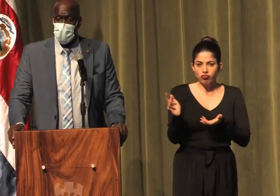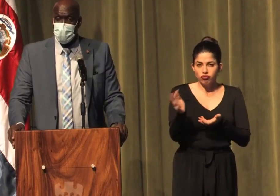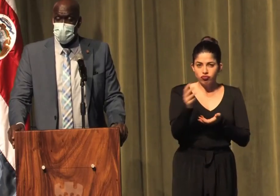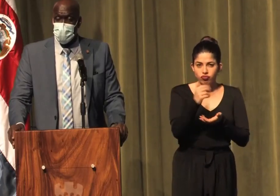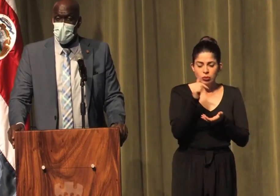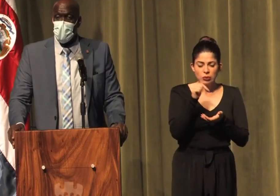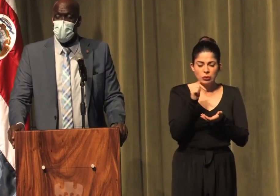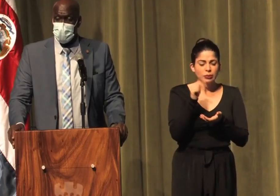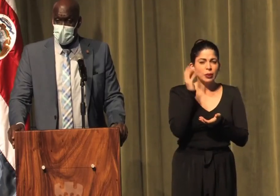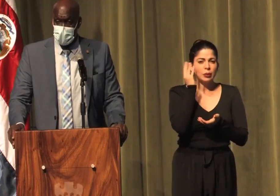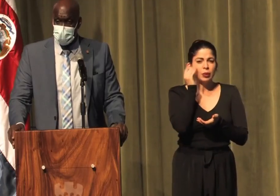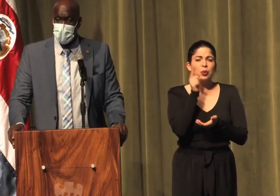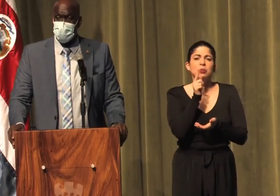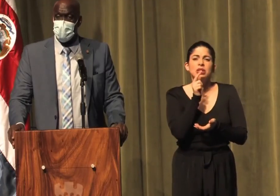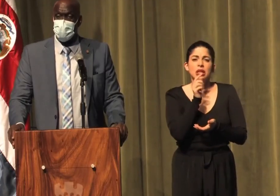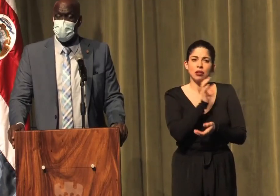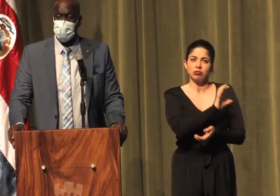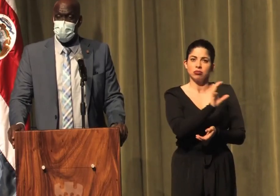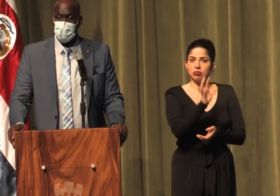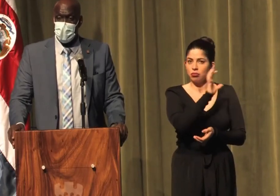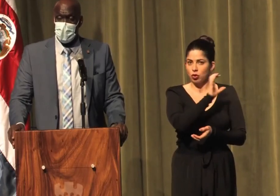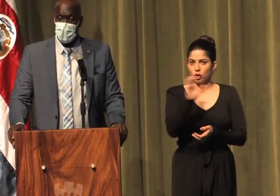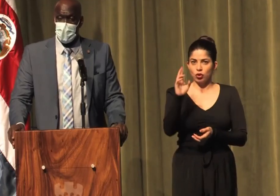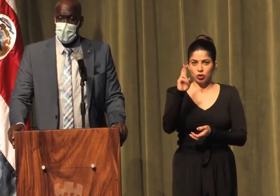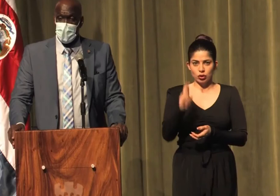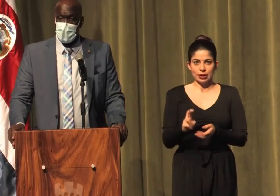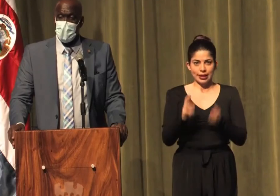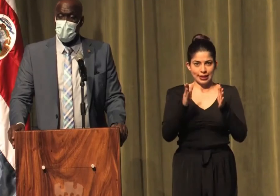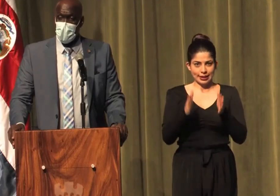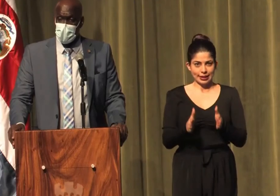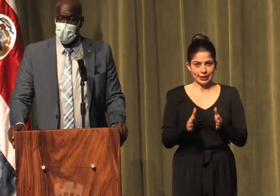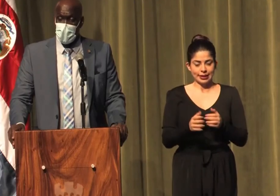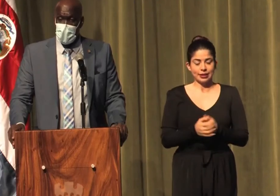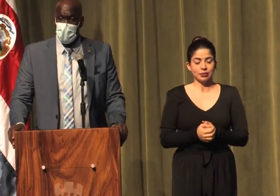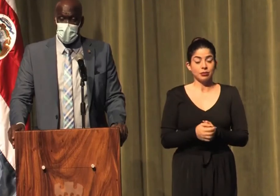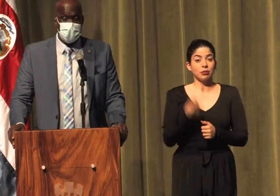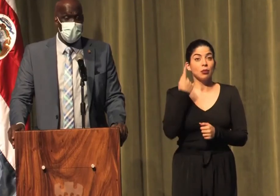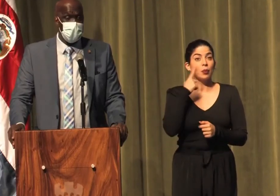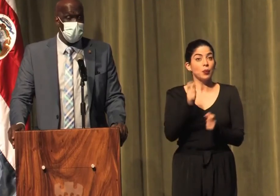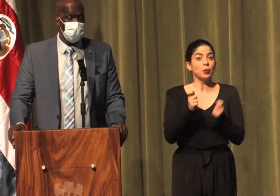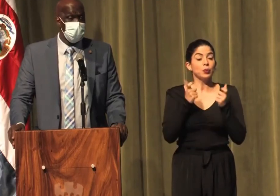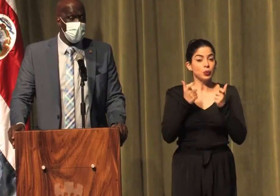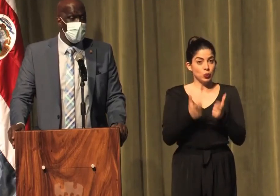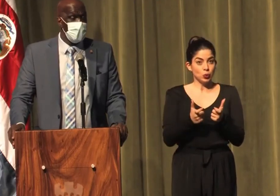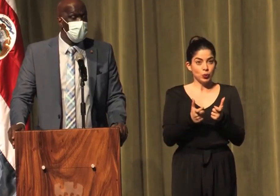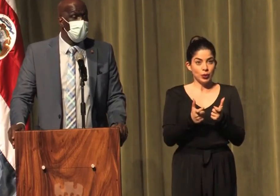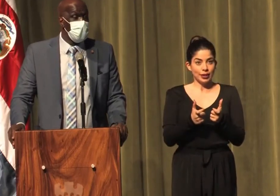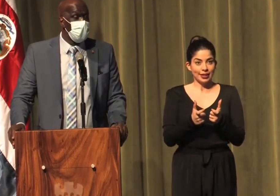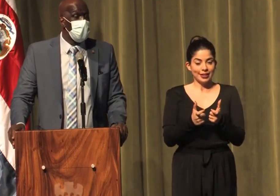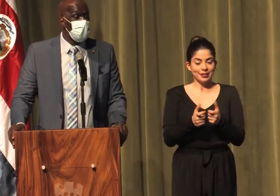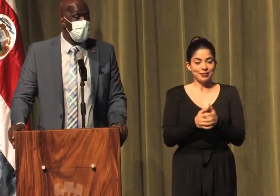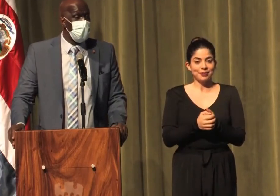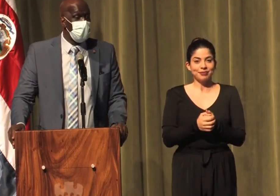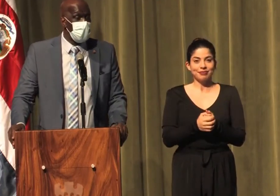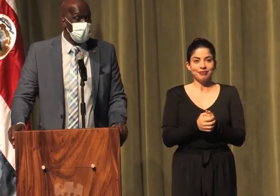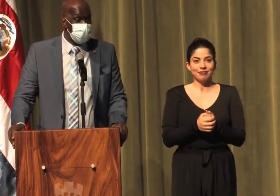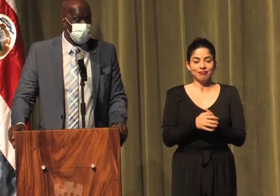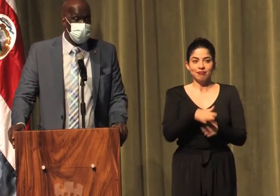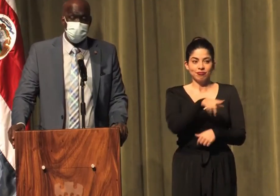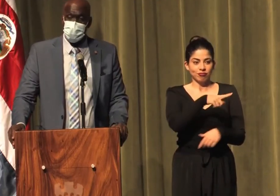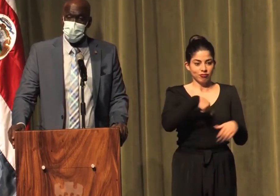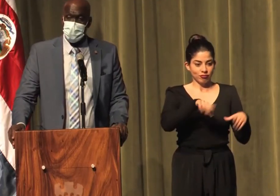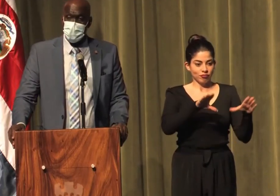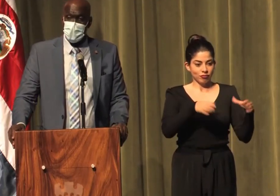de los costarricenses. Y afortunadamente tuvieron la